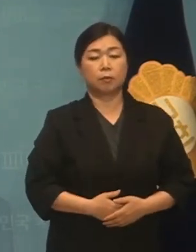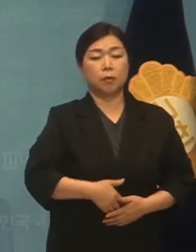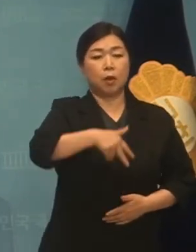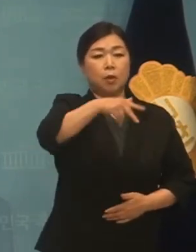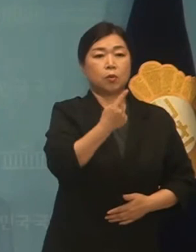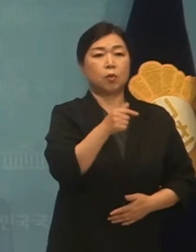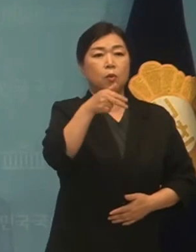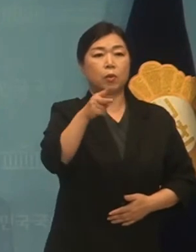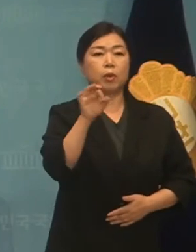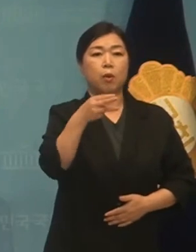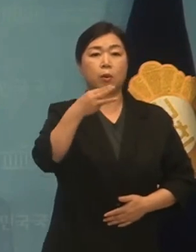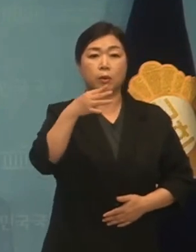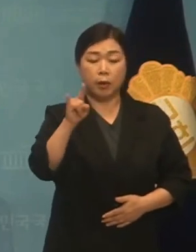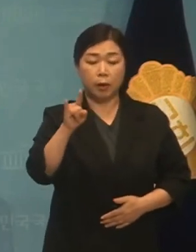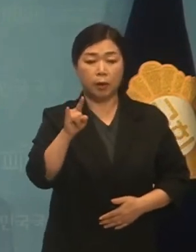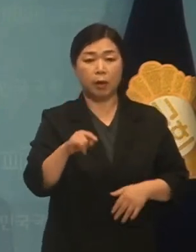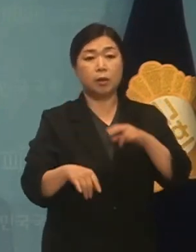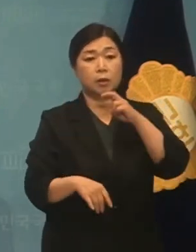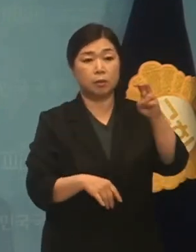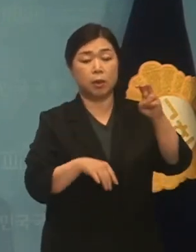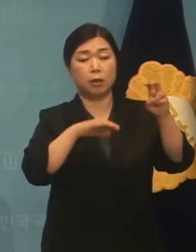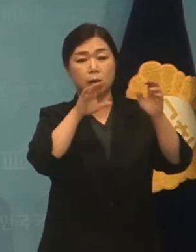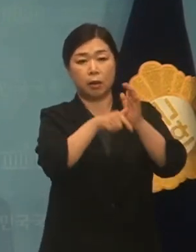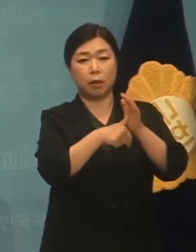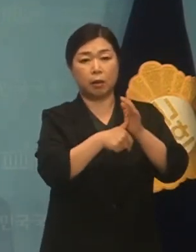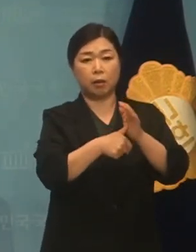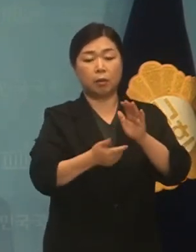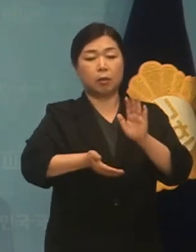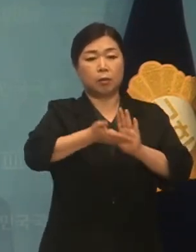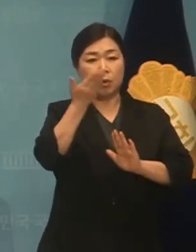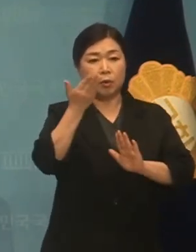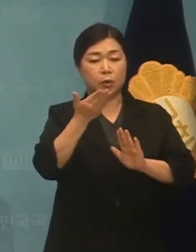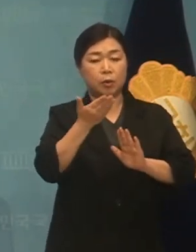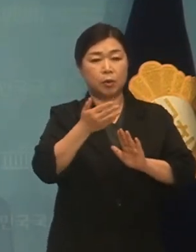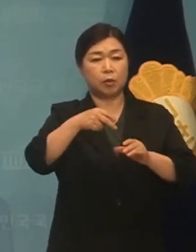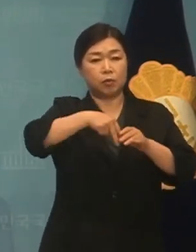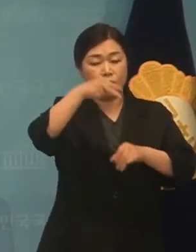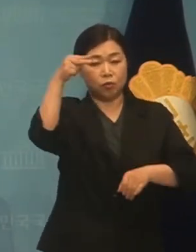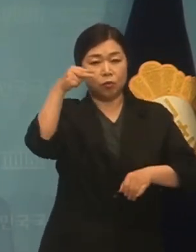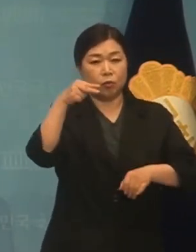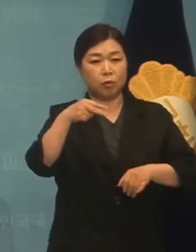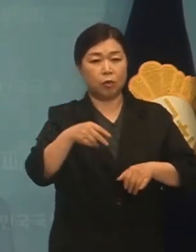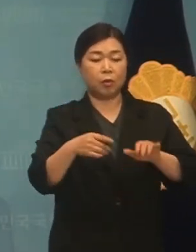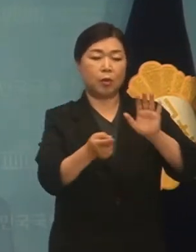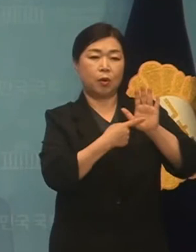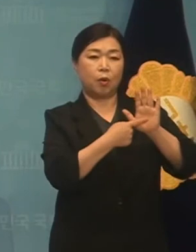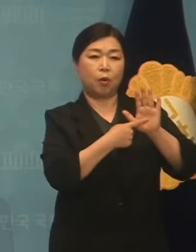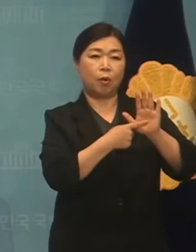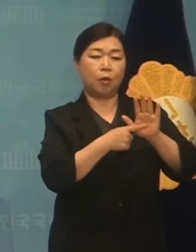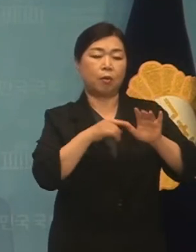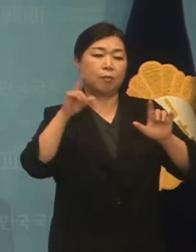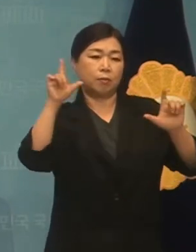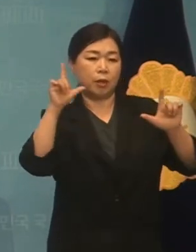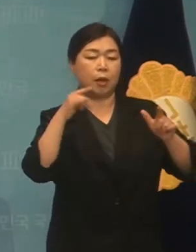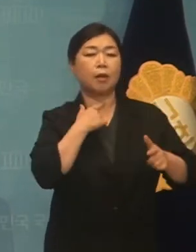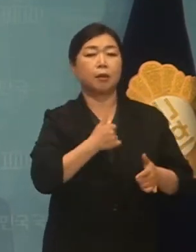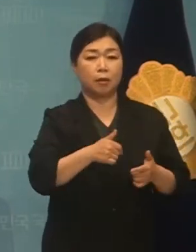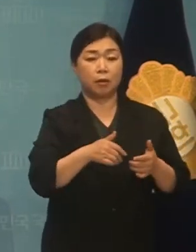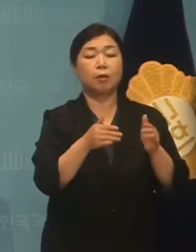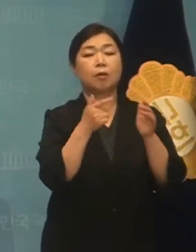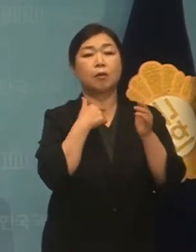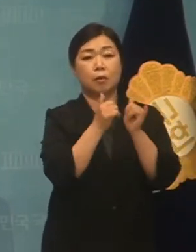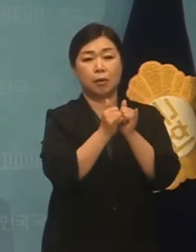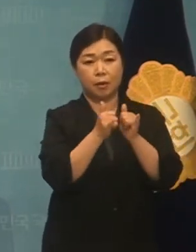조경태는 20대의 나이에 상반신 누드 선거 포스터를 내놓았던 혁신의